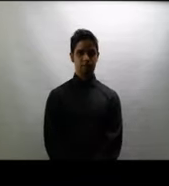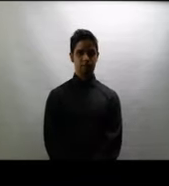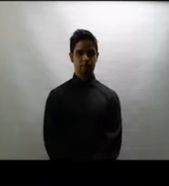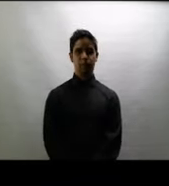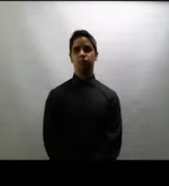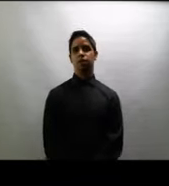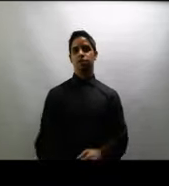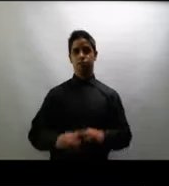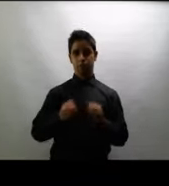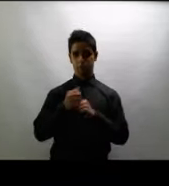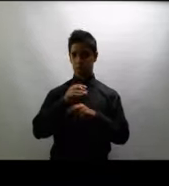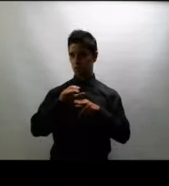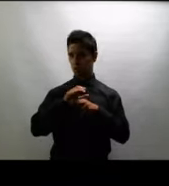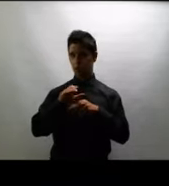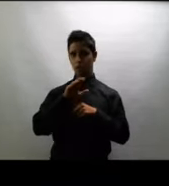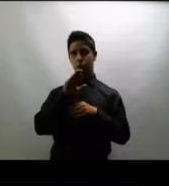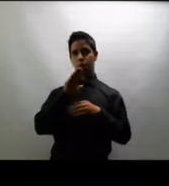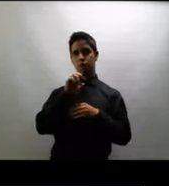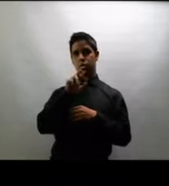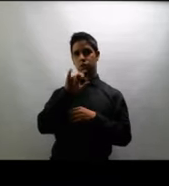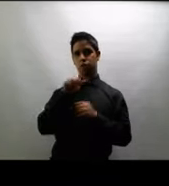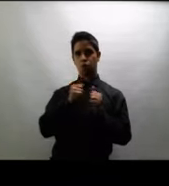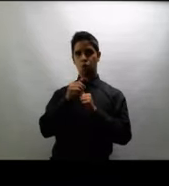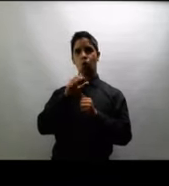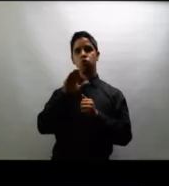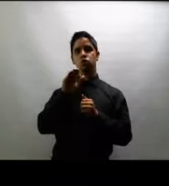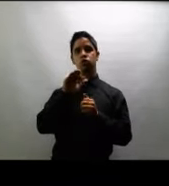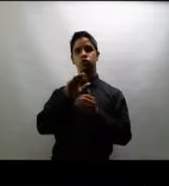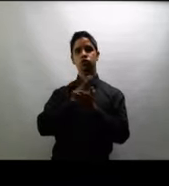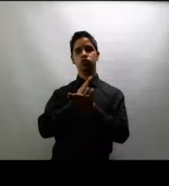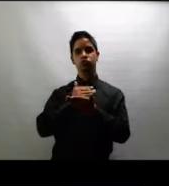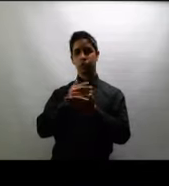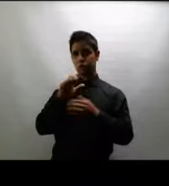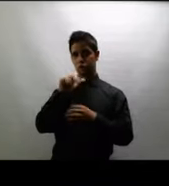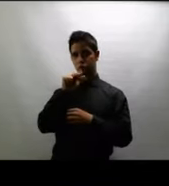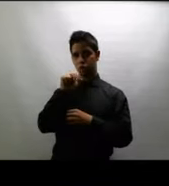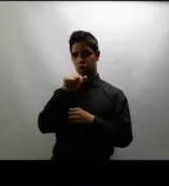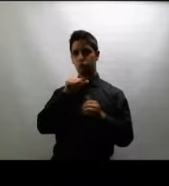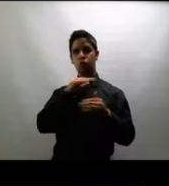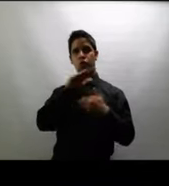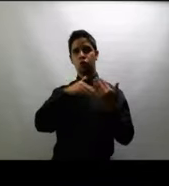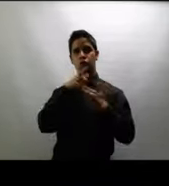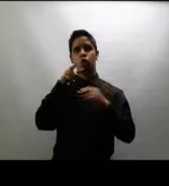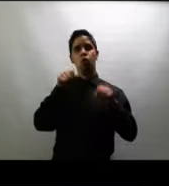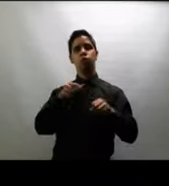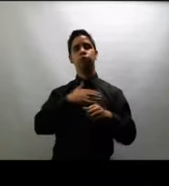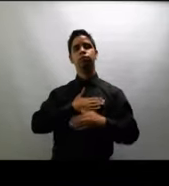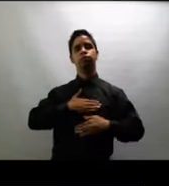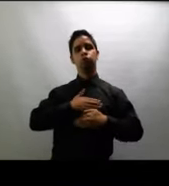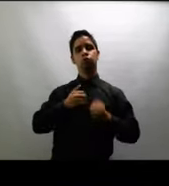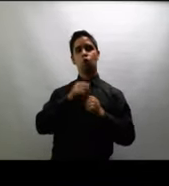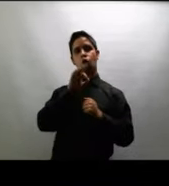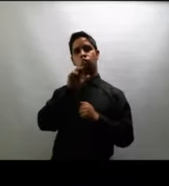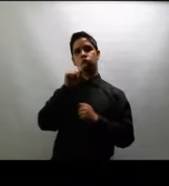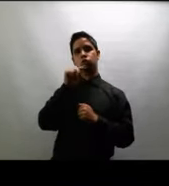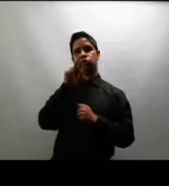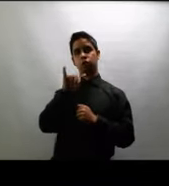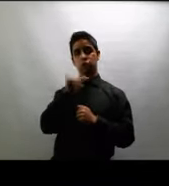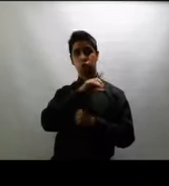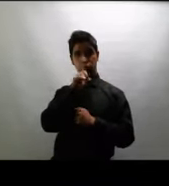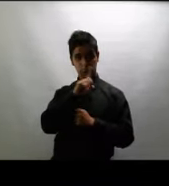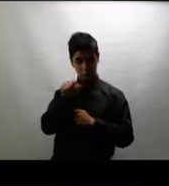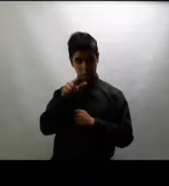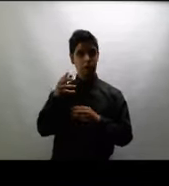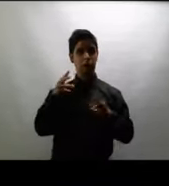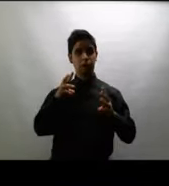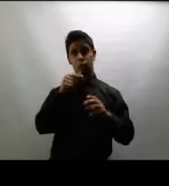Con chocolate. Brownies con cheesecake. Cannoli. Todo eso y más lo encuentras en Fruteri. En la calle Guayama,